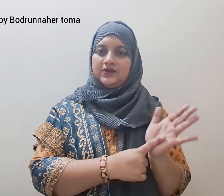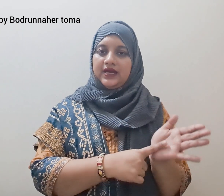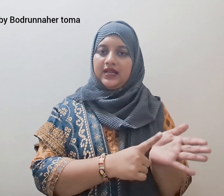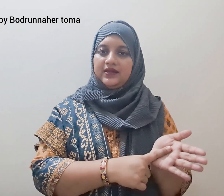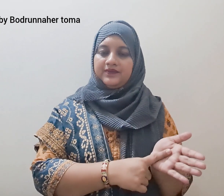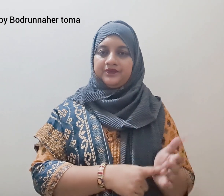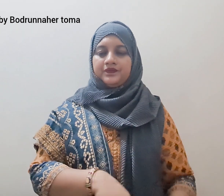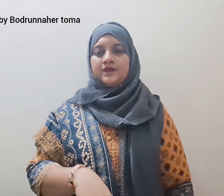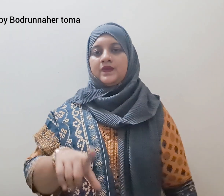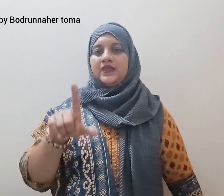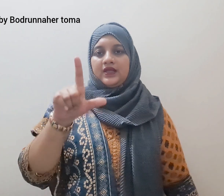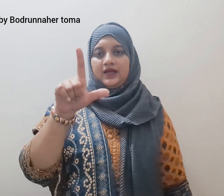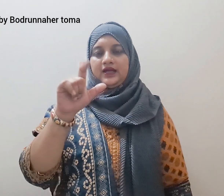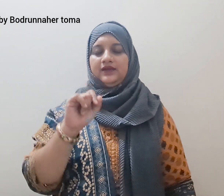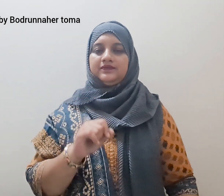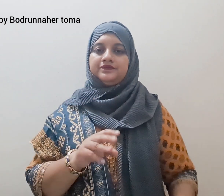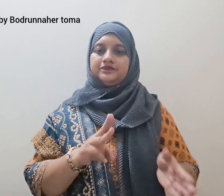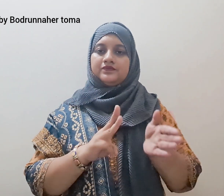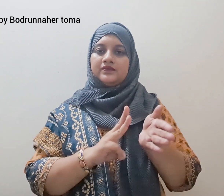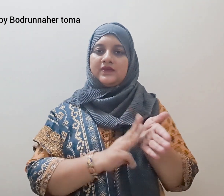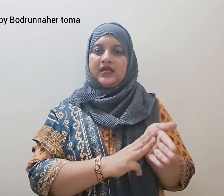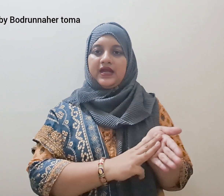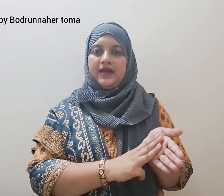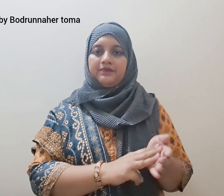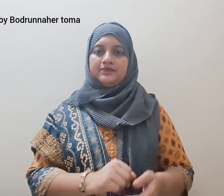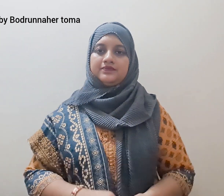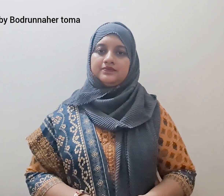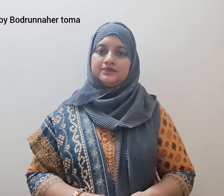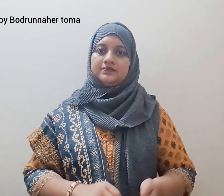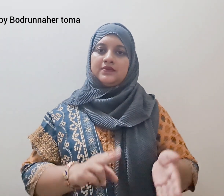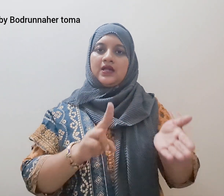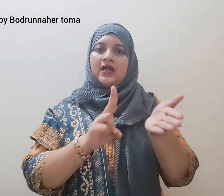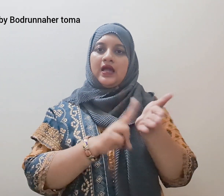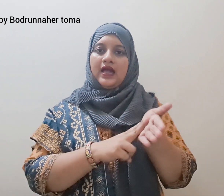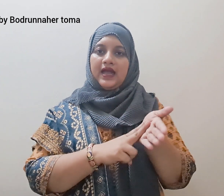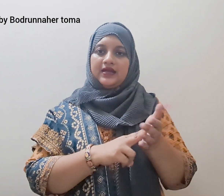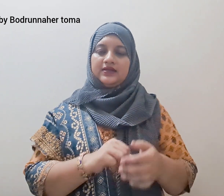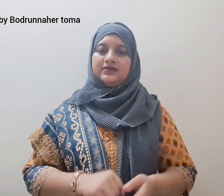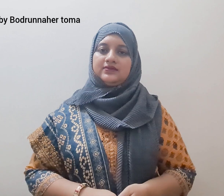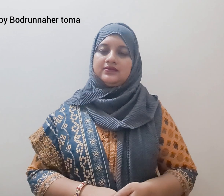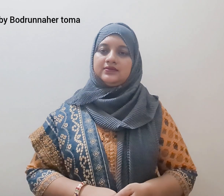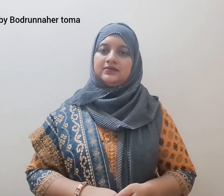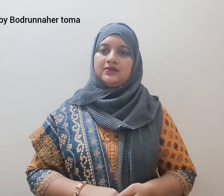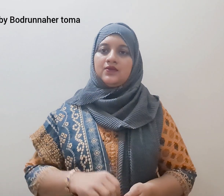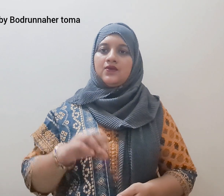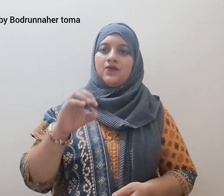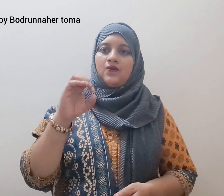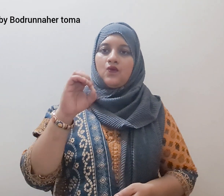এল, এল, এম, এন, ও,